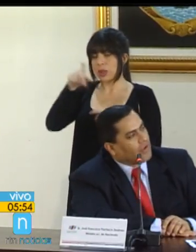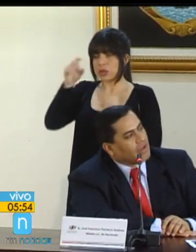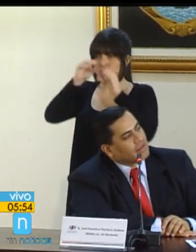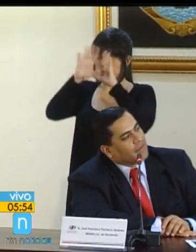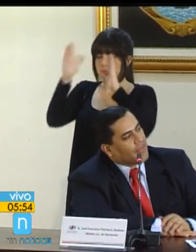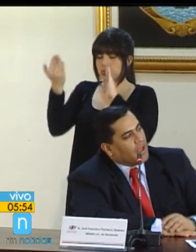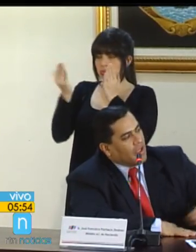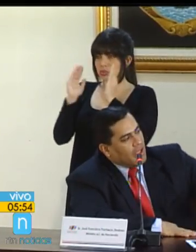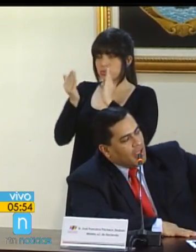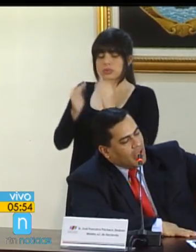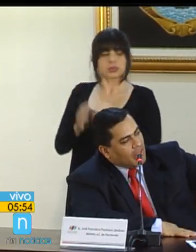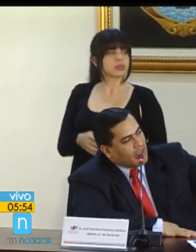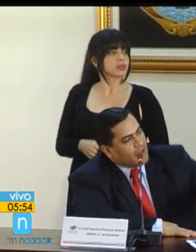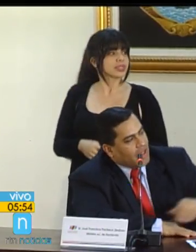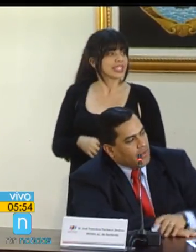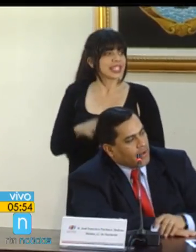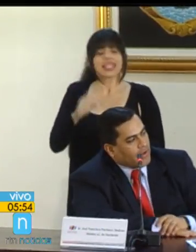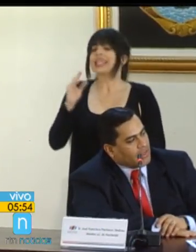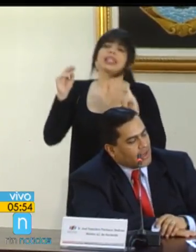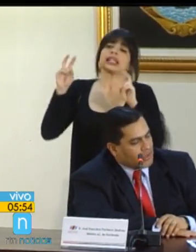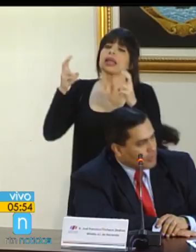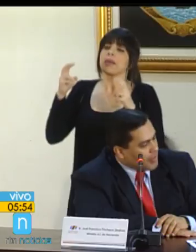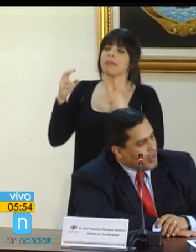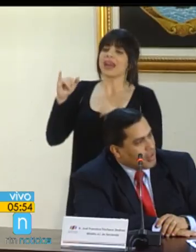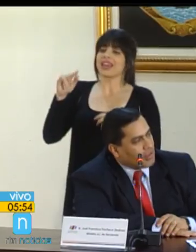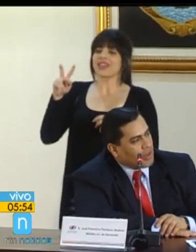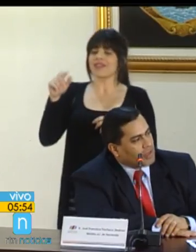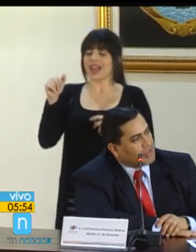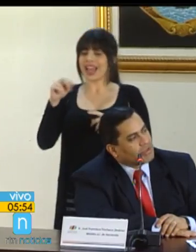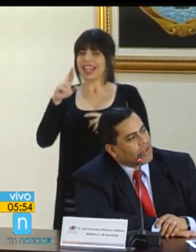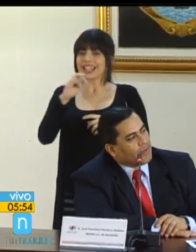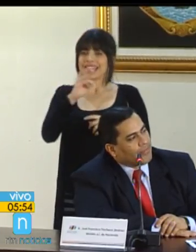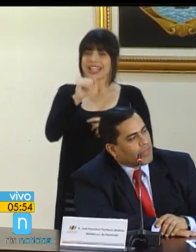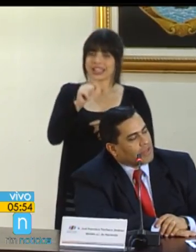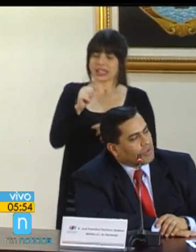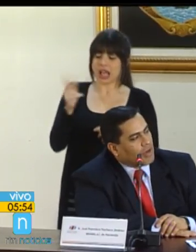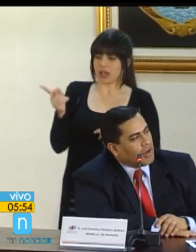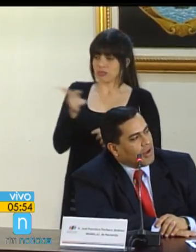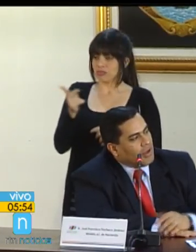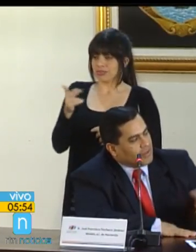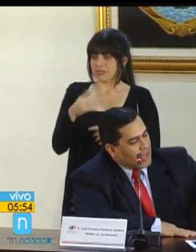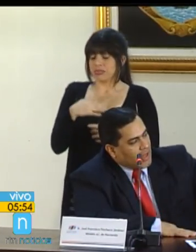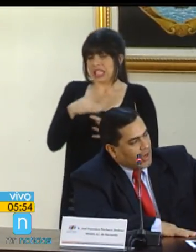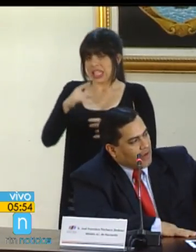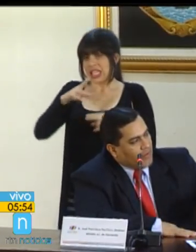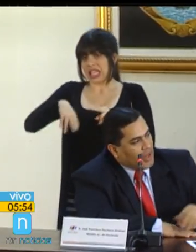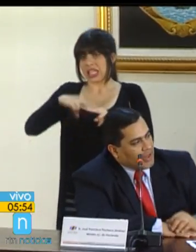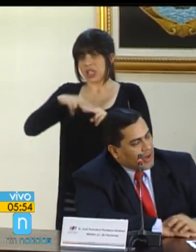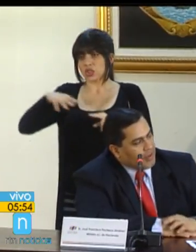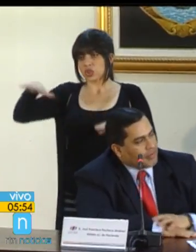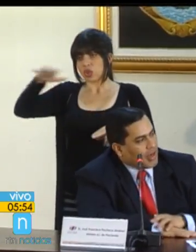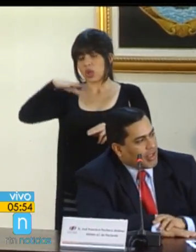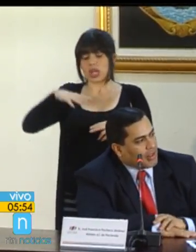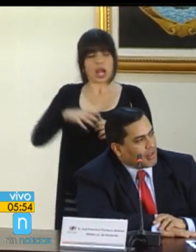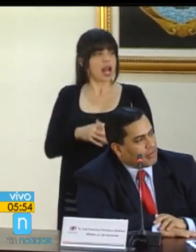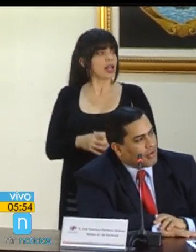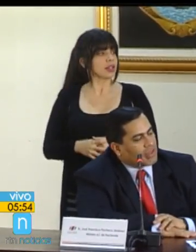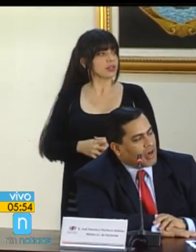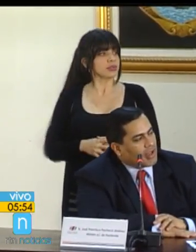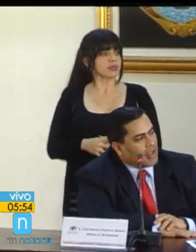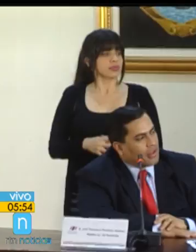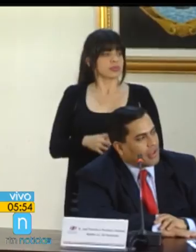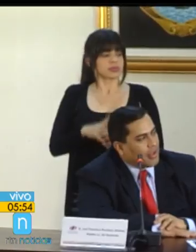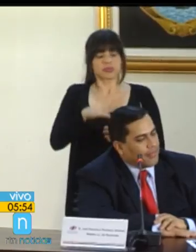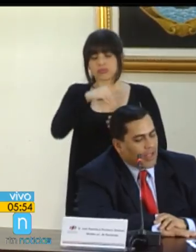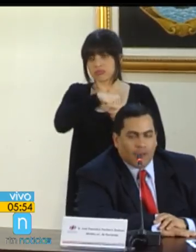punto de referencia. Y el tema de IVA y renta, que son también de interés nacional, quedan al final de la agenda.